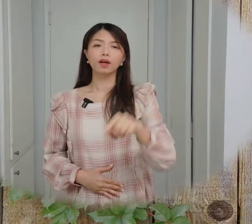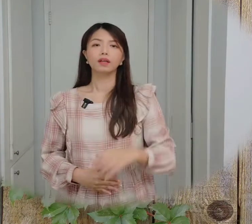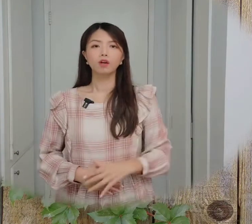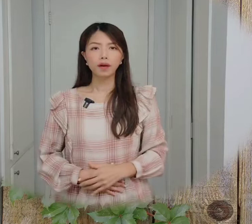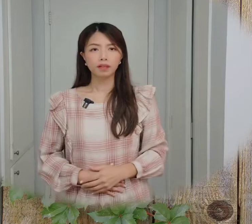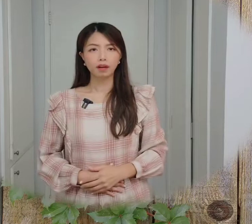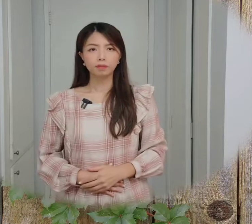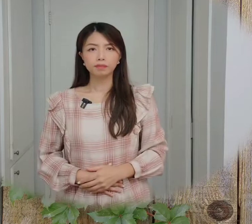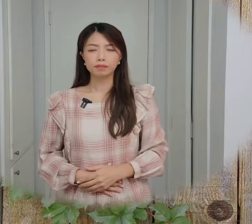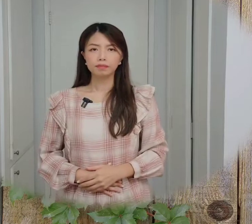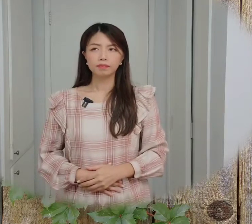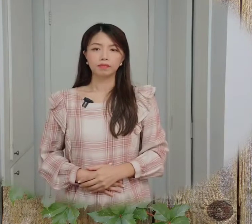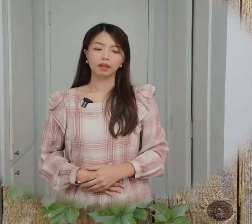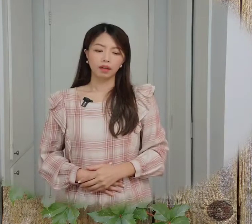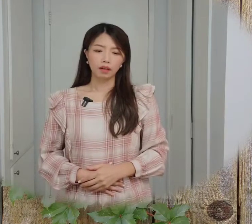주시고, 열방은요